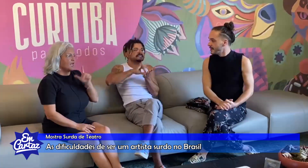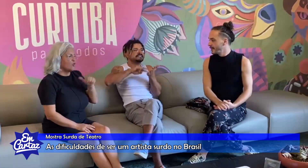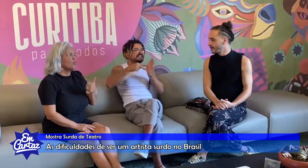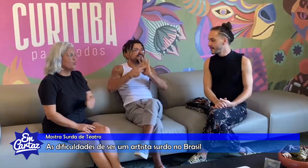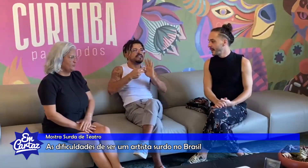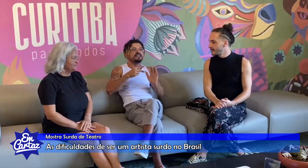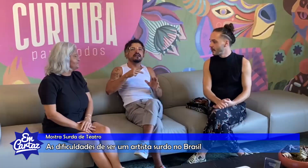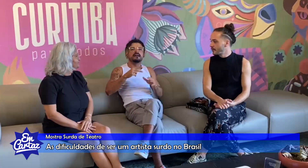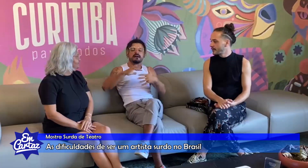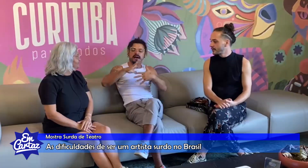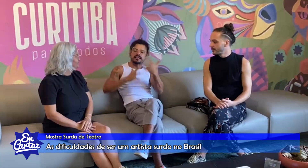a língua de sinais como